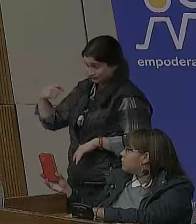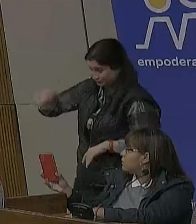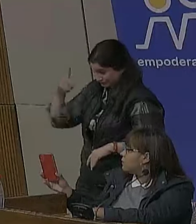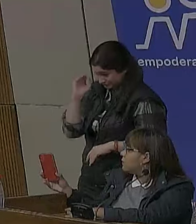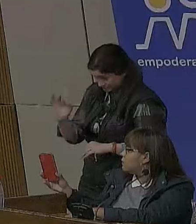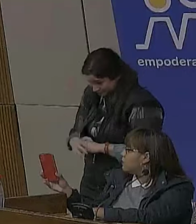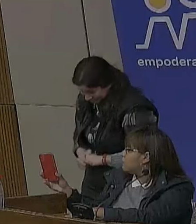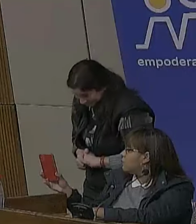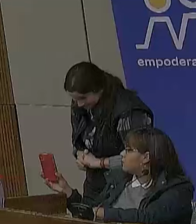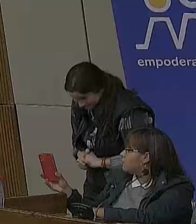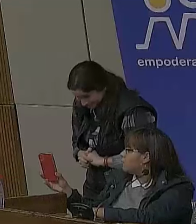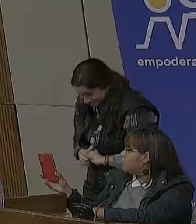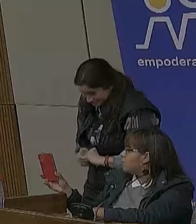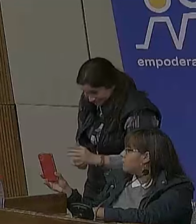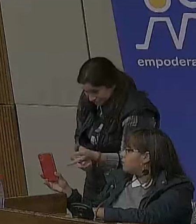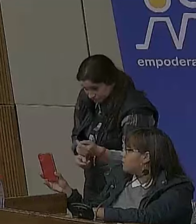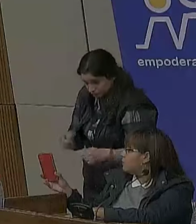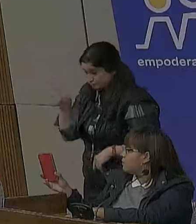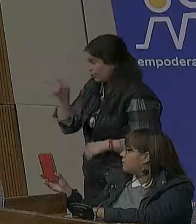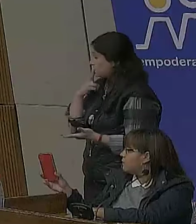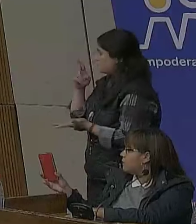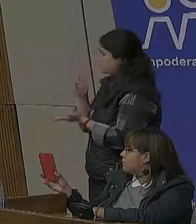horas extras, todo de igual manera, dice.